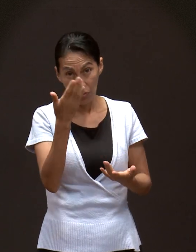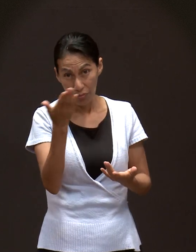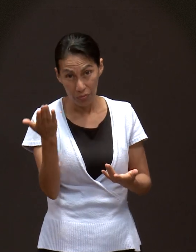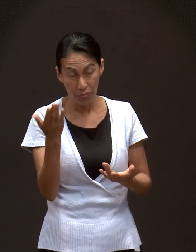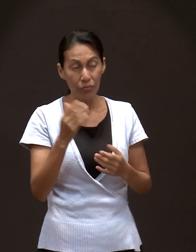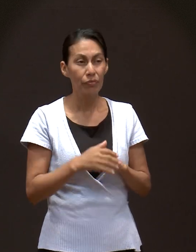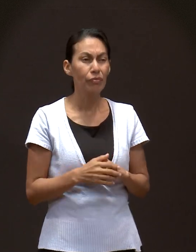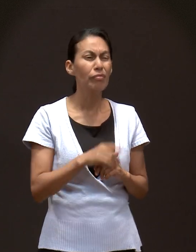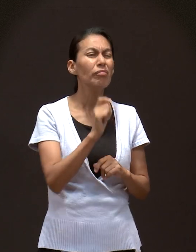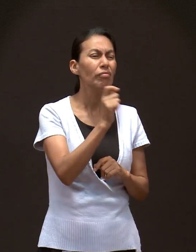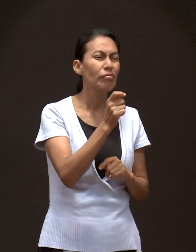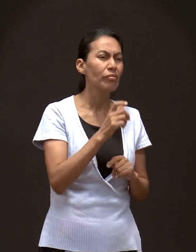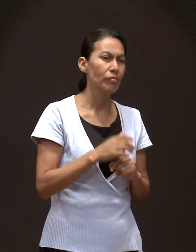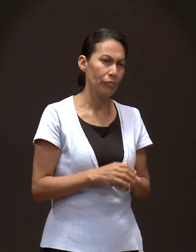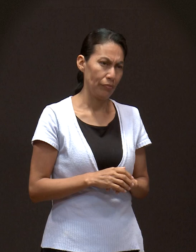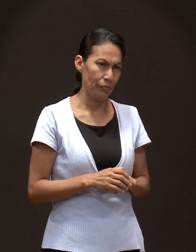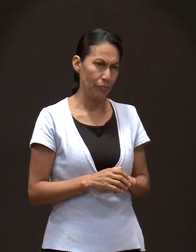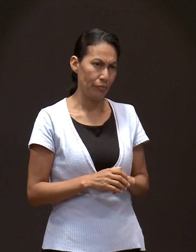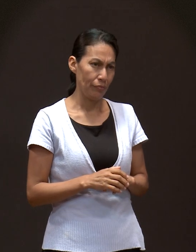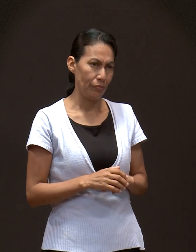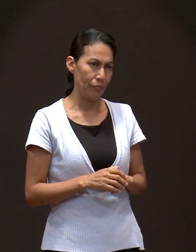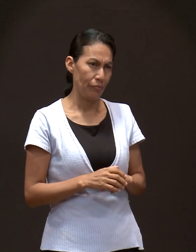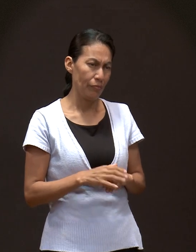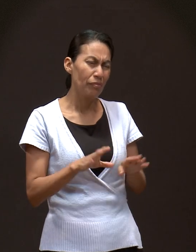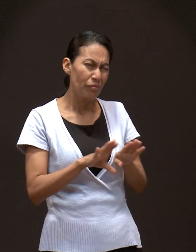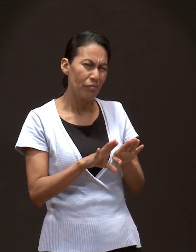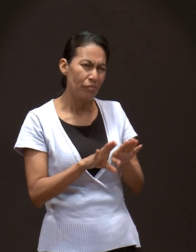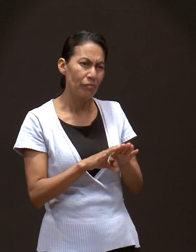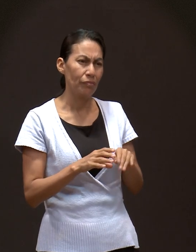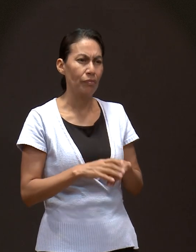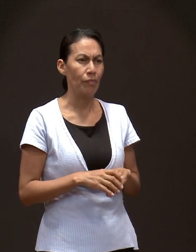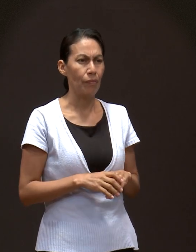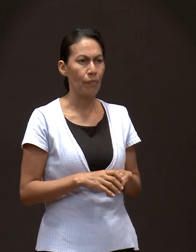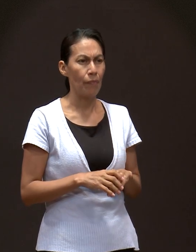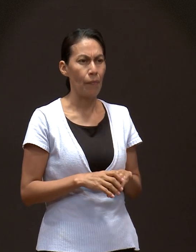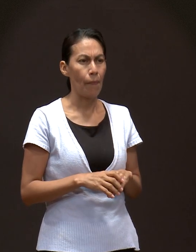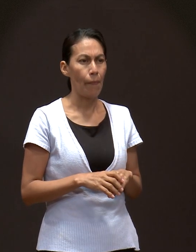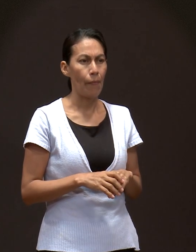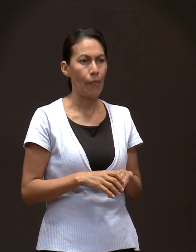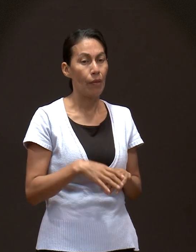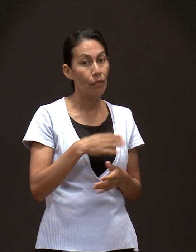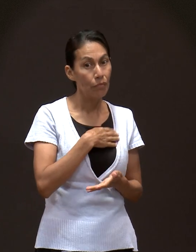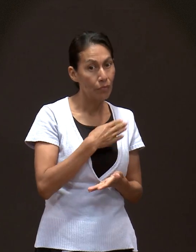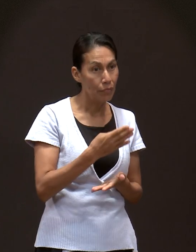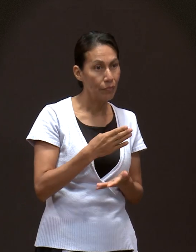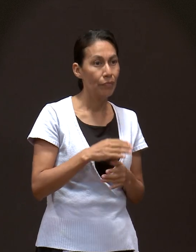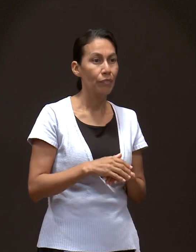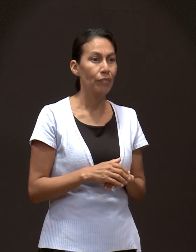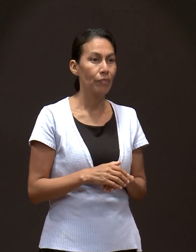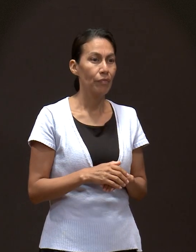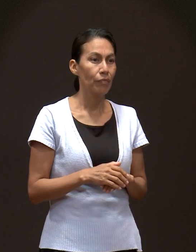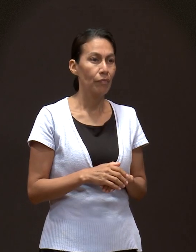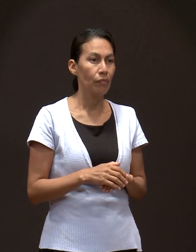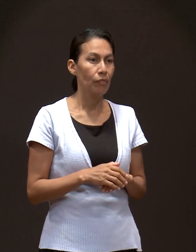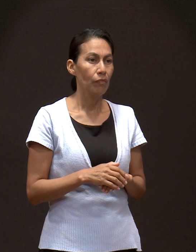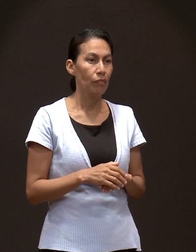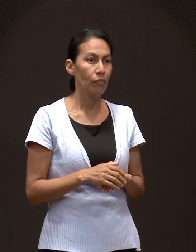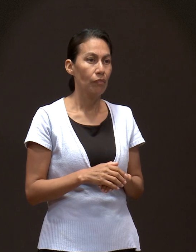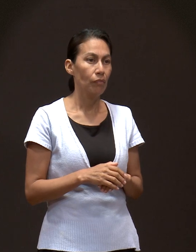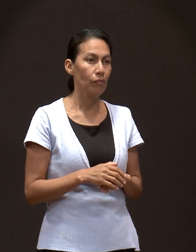aquellas personas que nos están mirando y no saben, bueno, ¿qué será colportar? ¿Con qué se come eso, verdad? ¿Qué es colportar? Bueno,